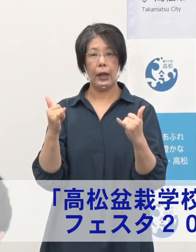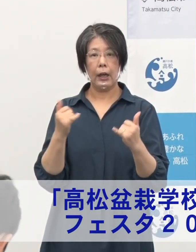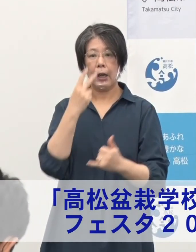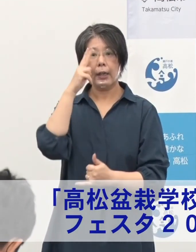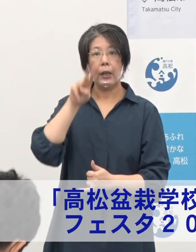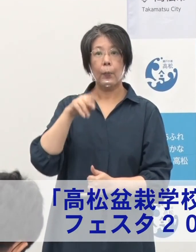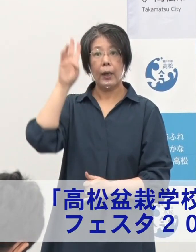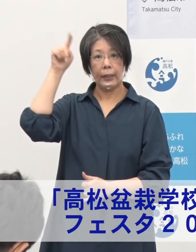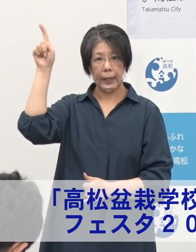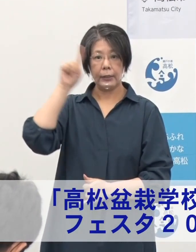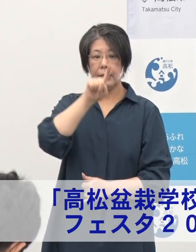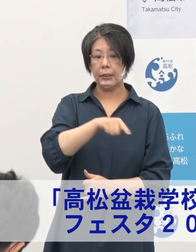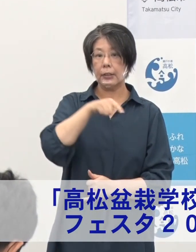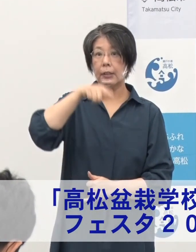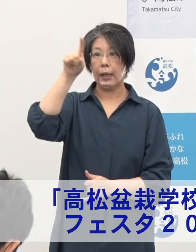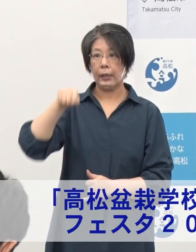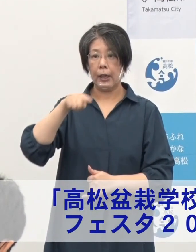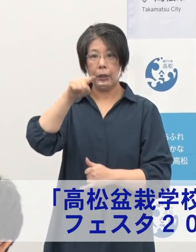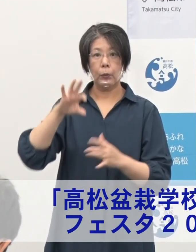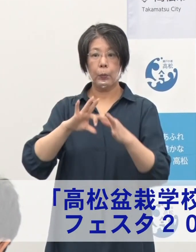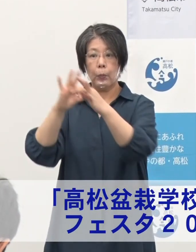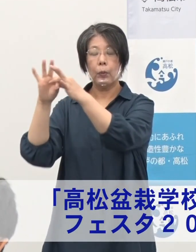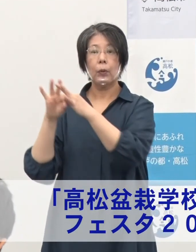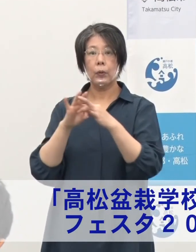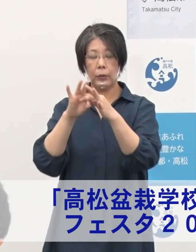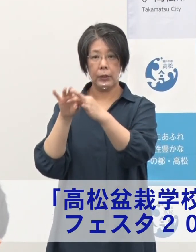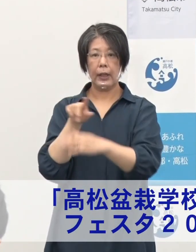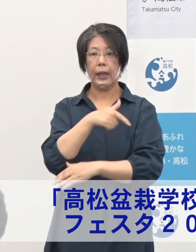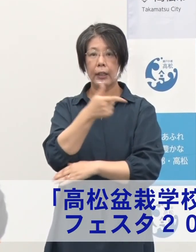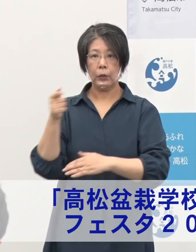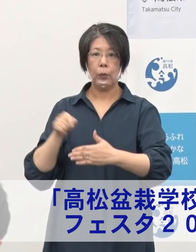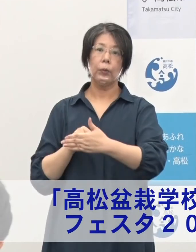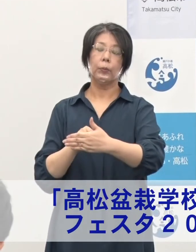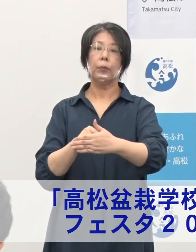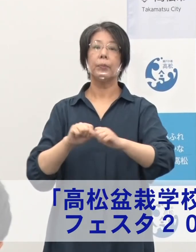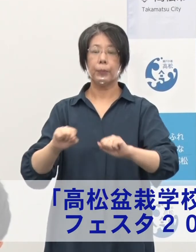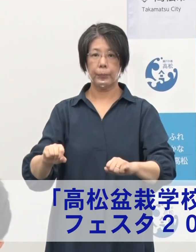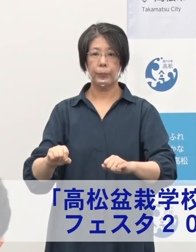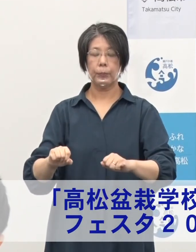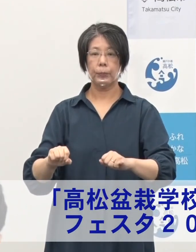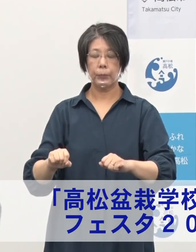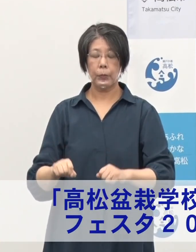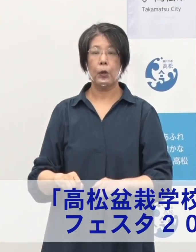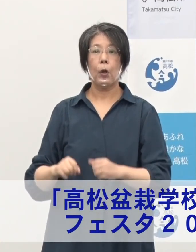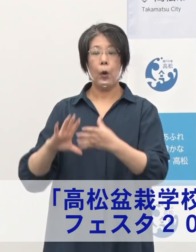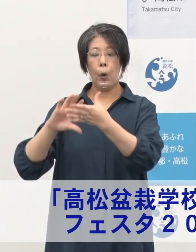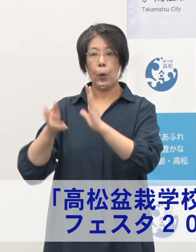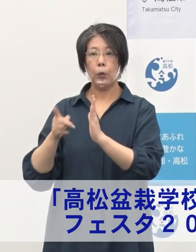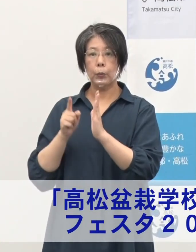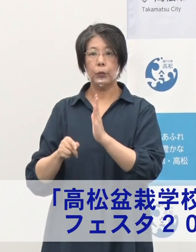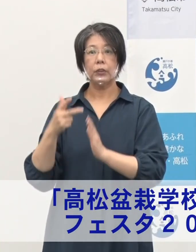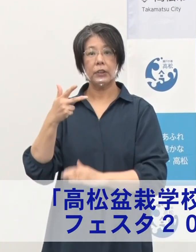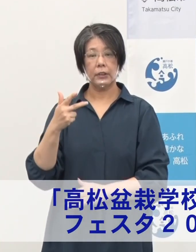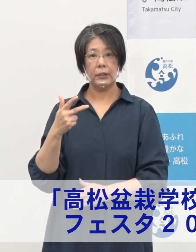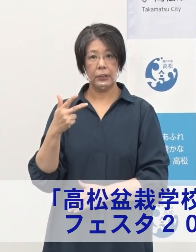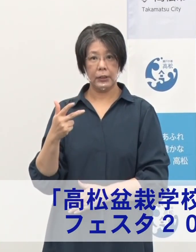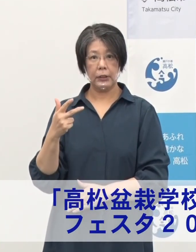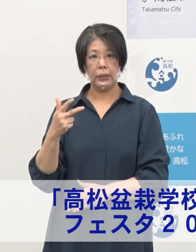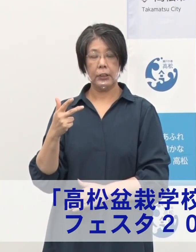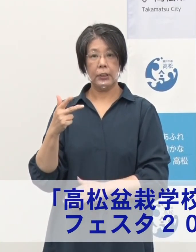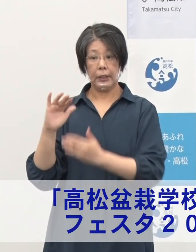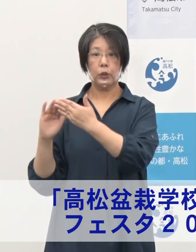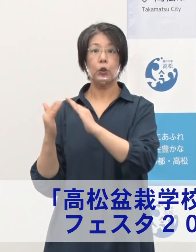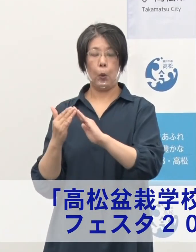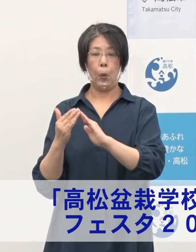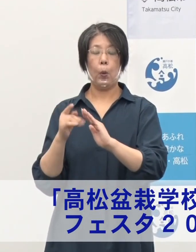施策を実施してきております本年4月には本市国分寺町におきまして盆栽の線産地振興